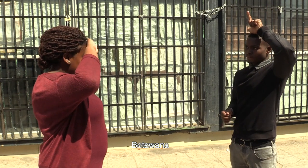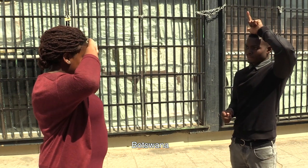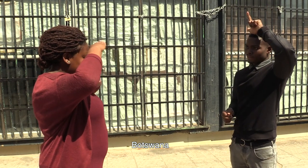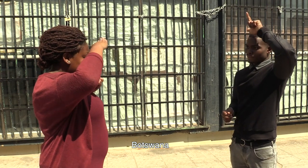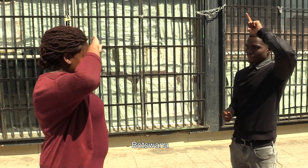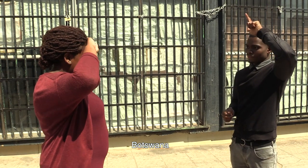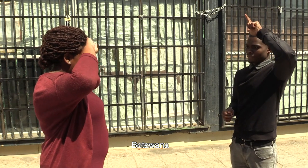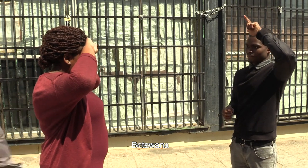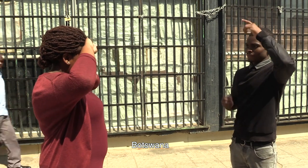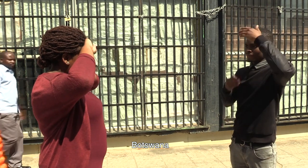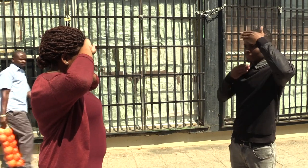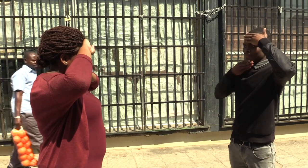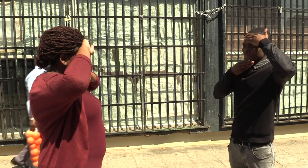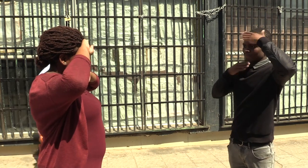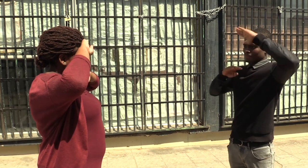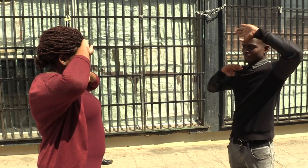Botsuana